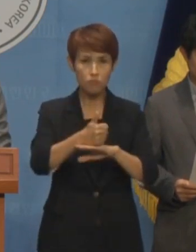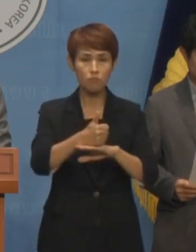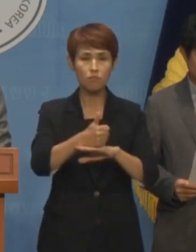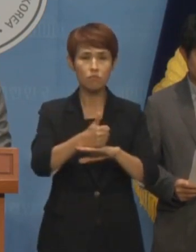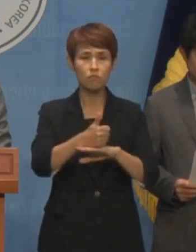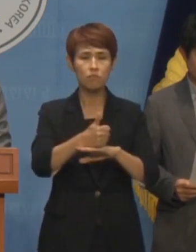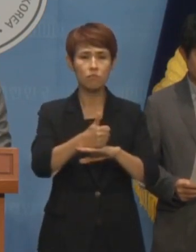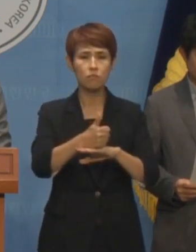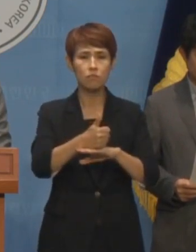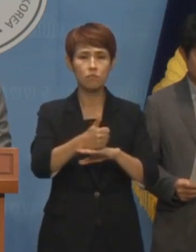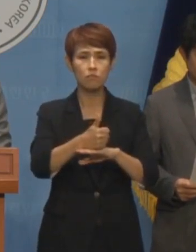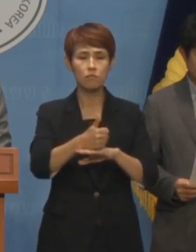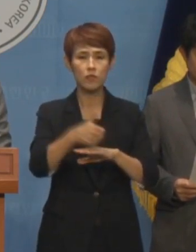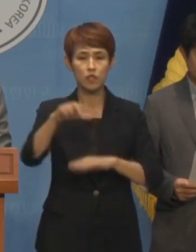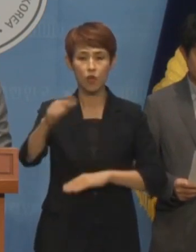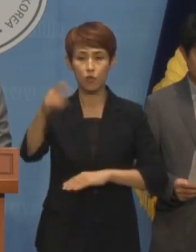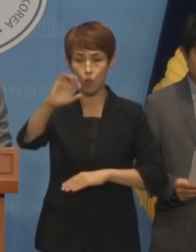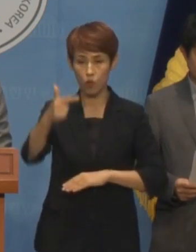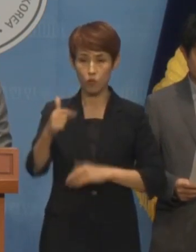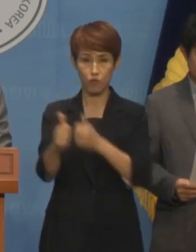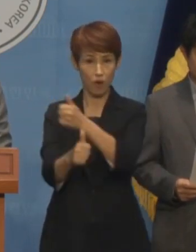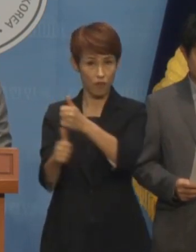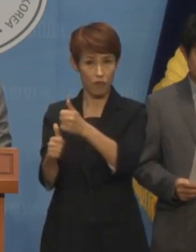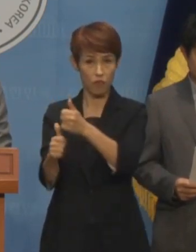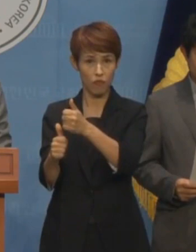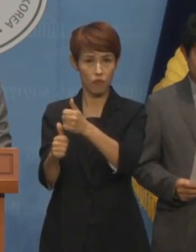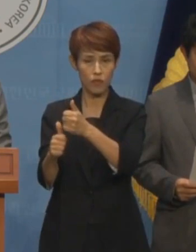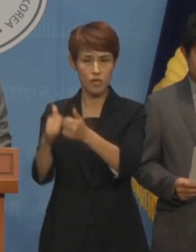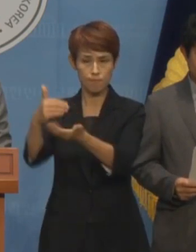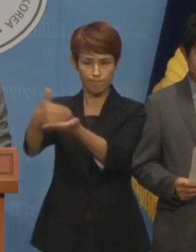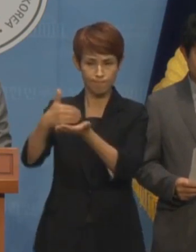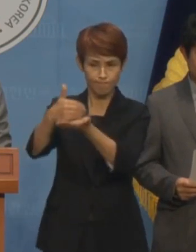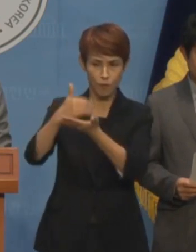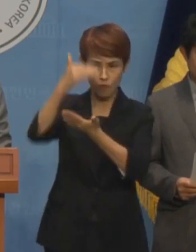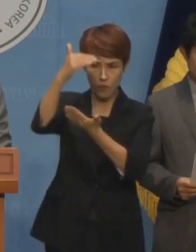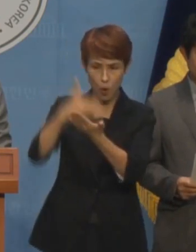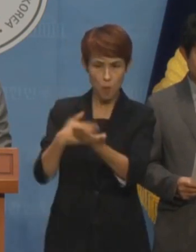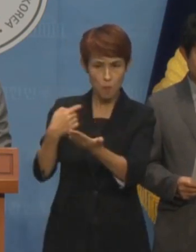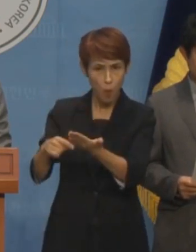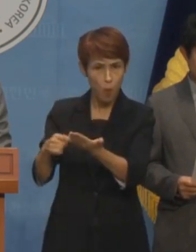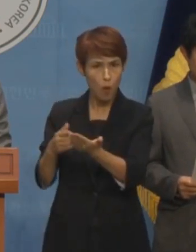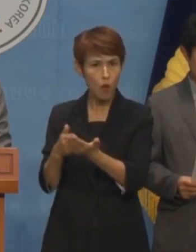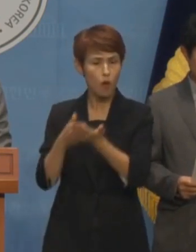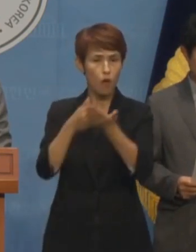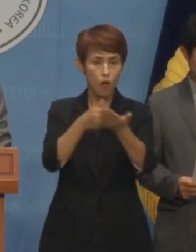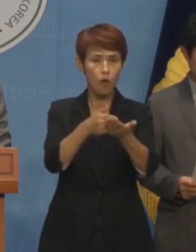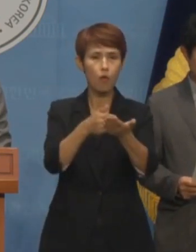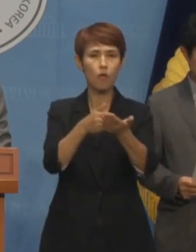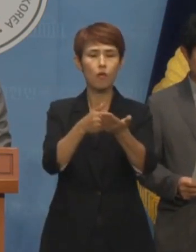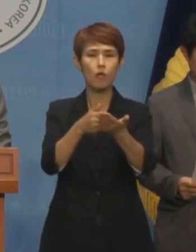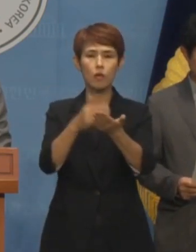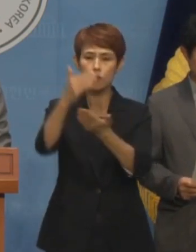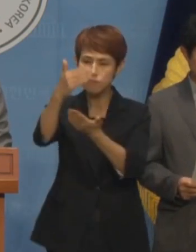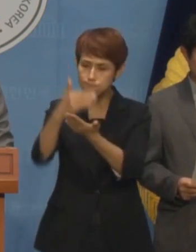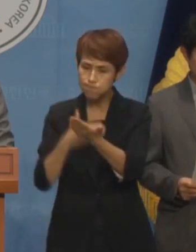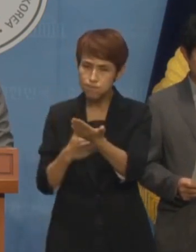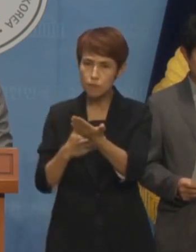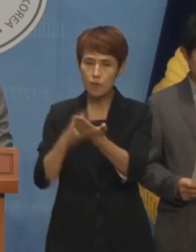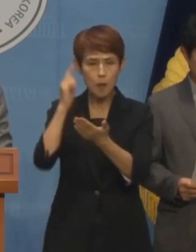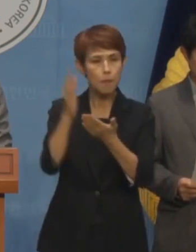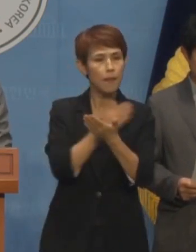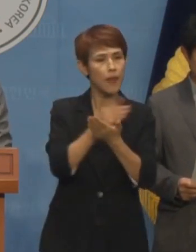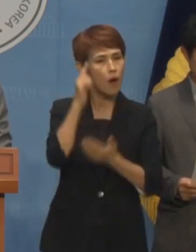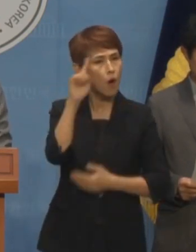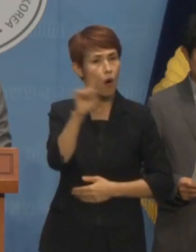과정에서 전원위원들로부터 어떤 의견이 제시되었는지와 그 의견에 대해 어떻게